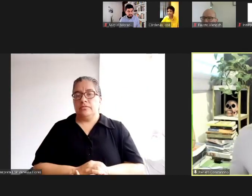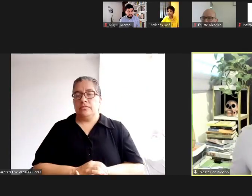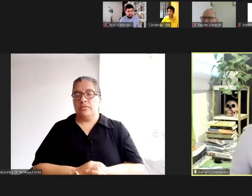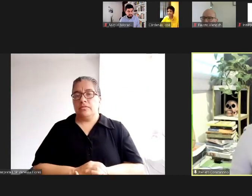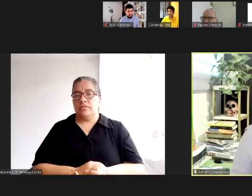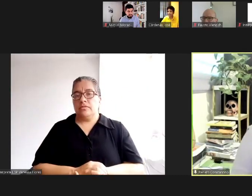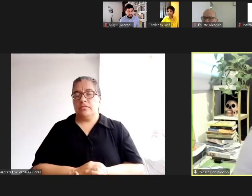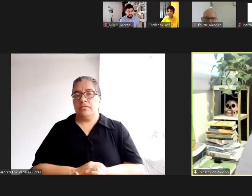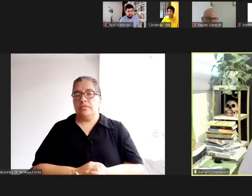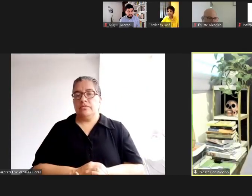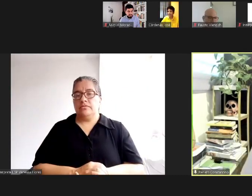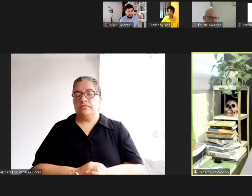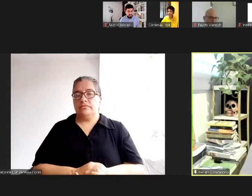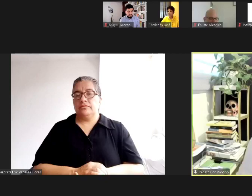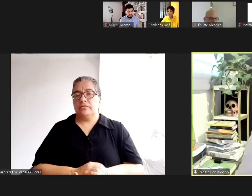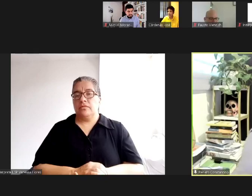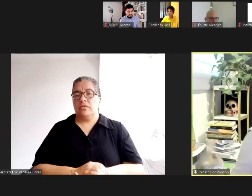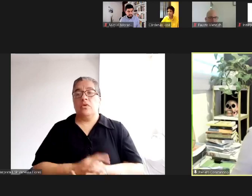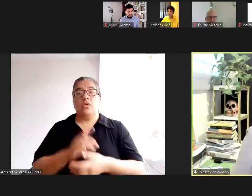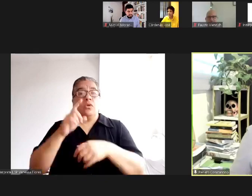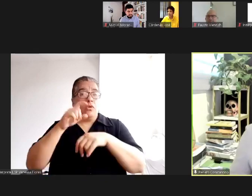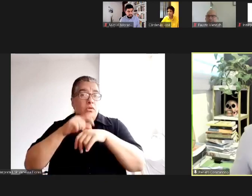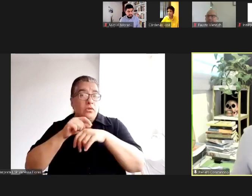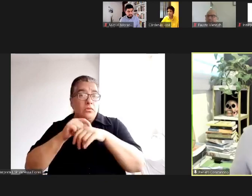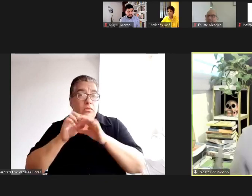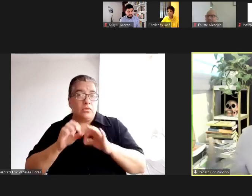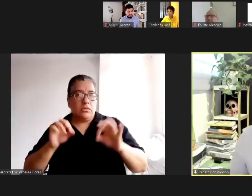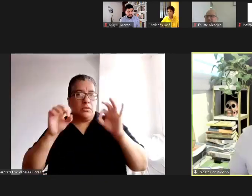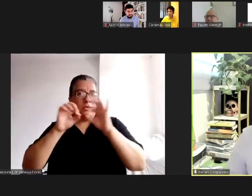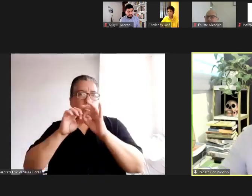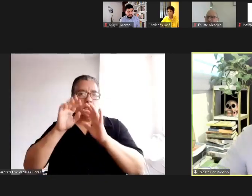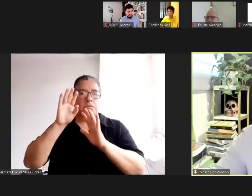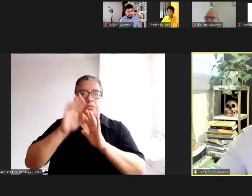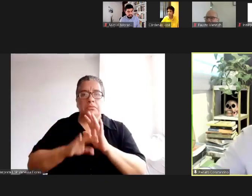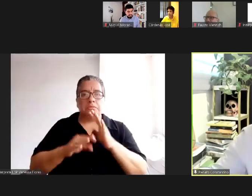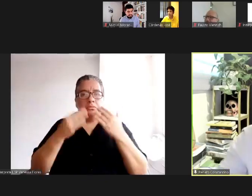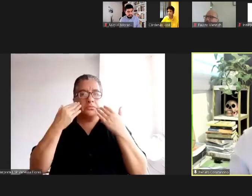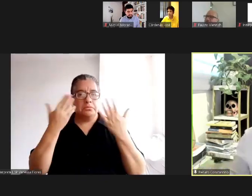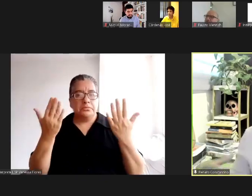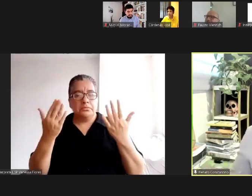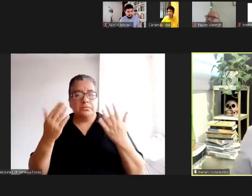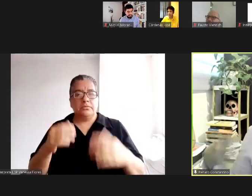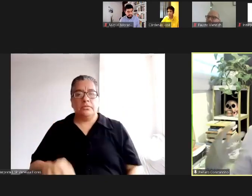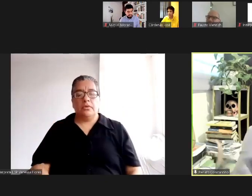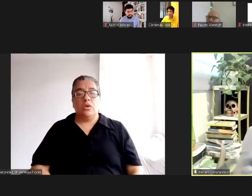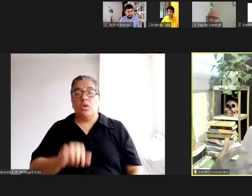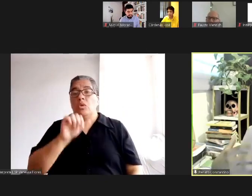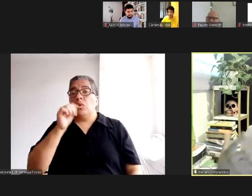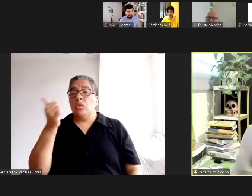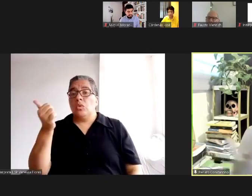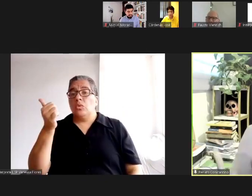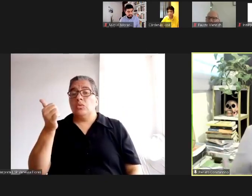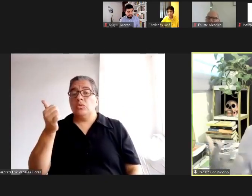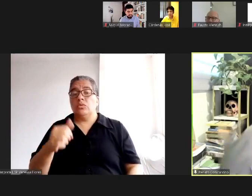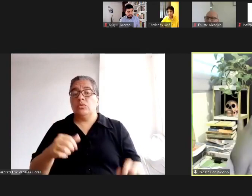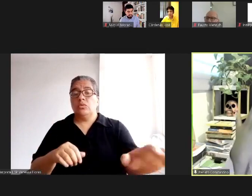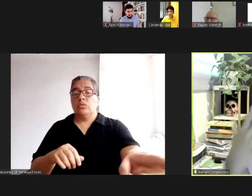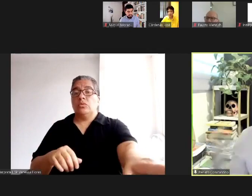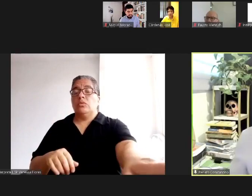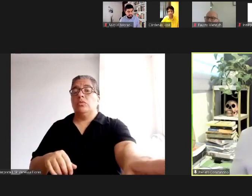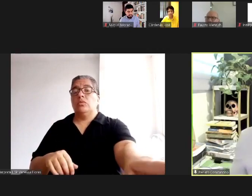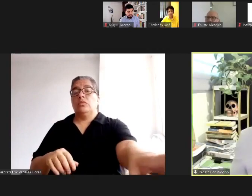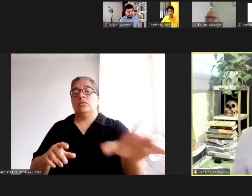un, una importancia minoritaria, no sé, pues con respecto a otras demandas que puede tener el colectivo de personas